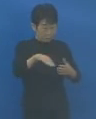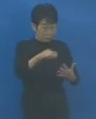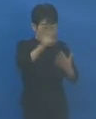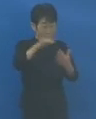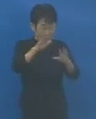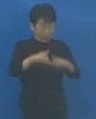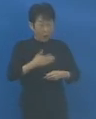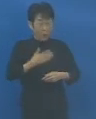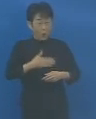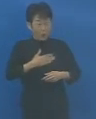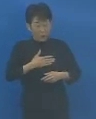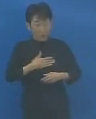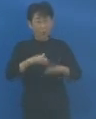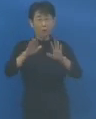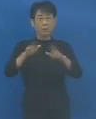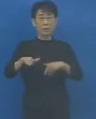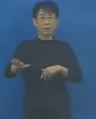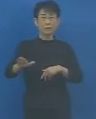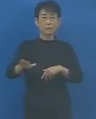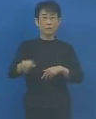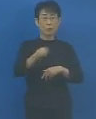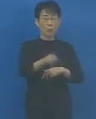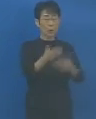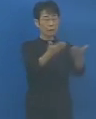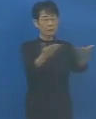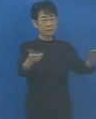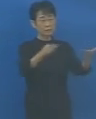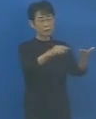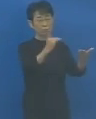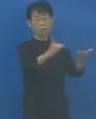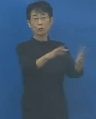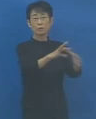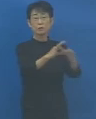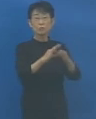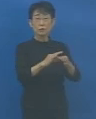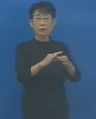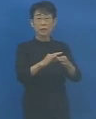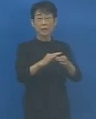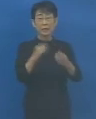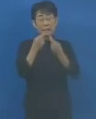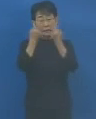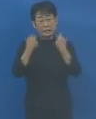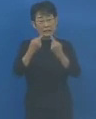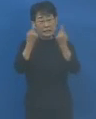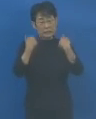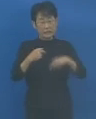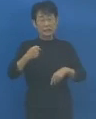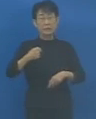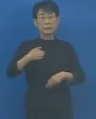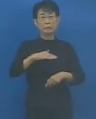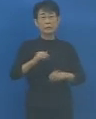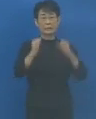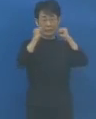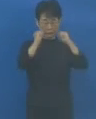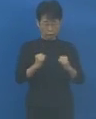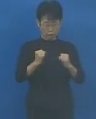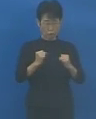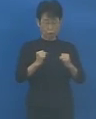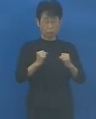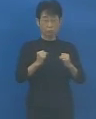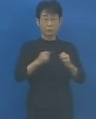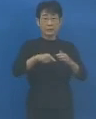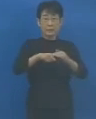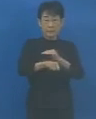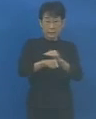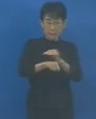を展示を始めることについてやはりご自身たちの存在意義というものが改